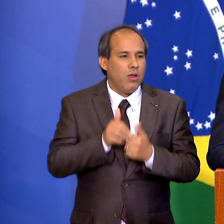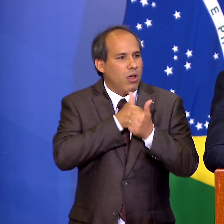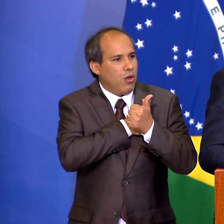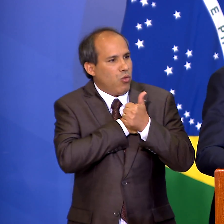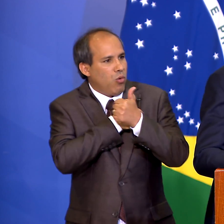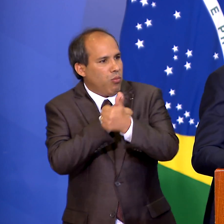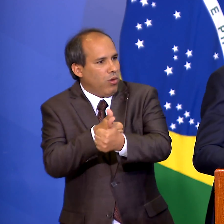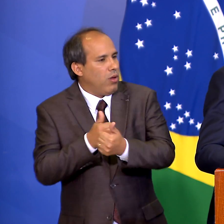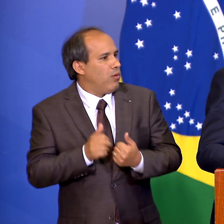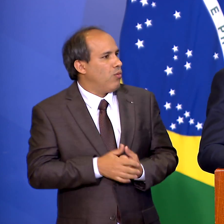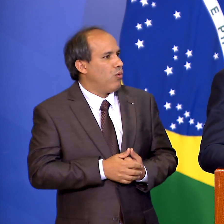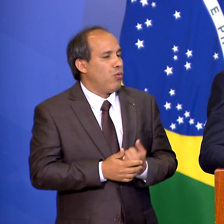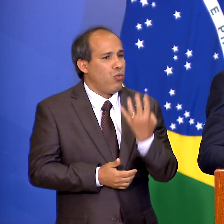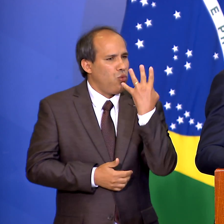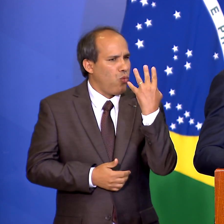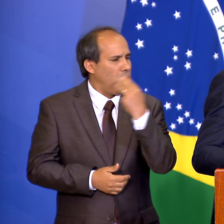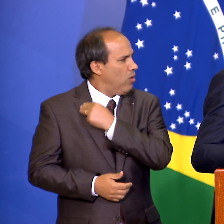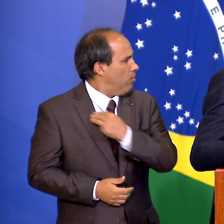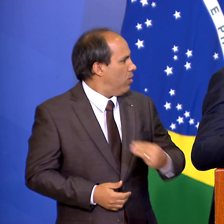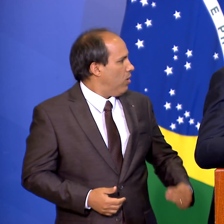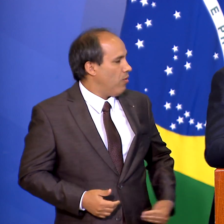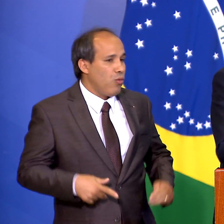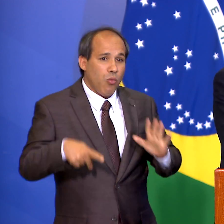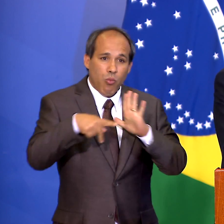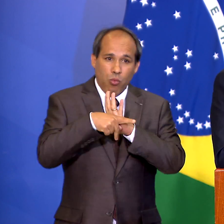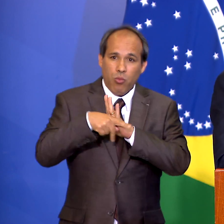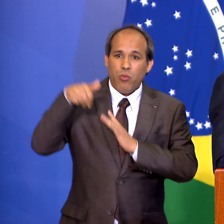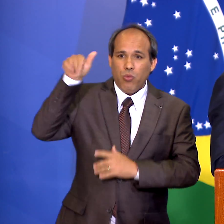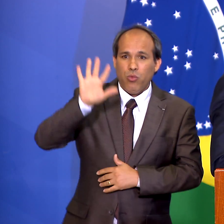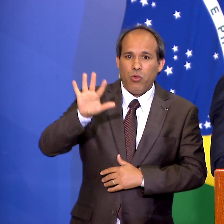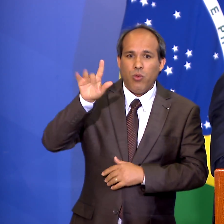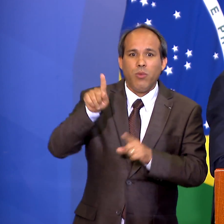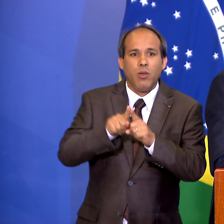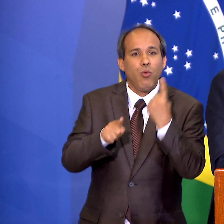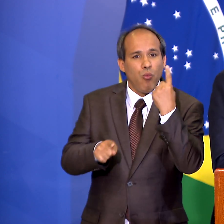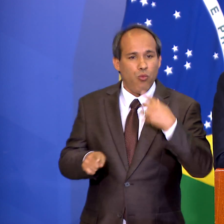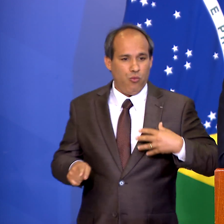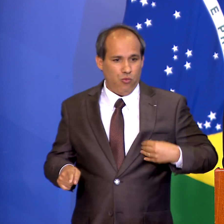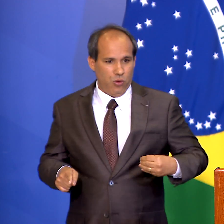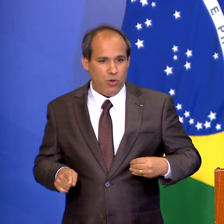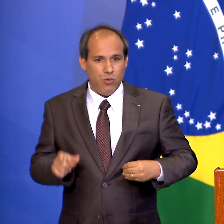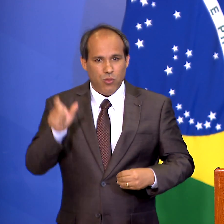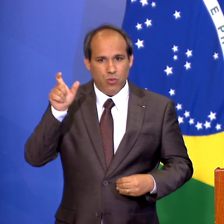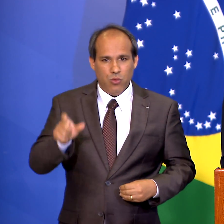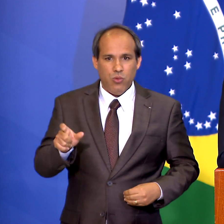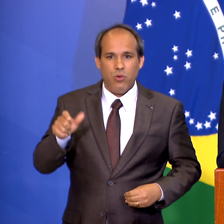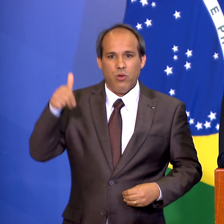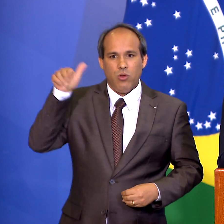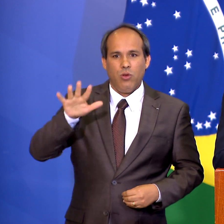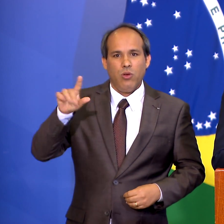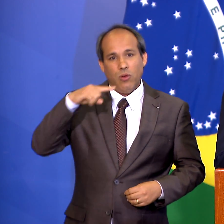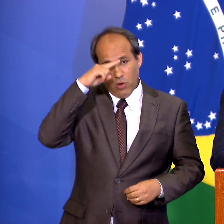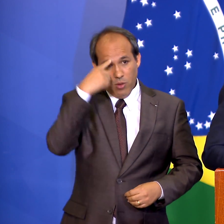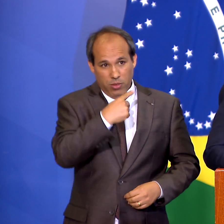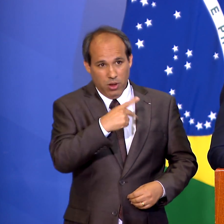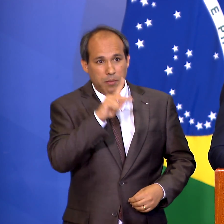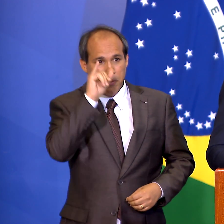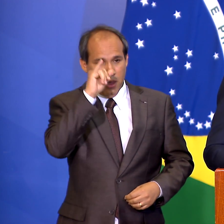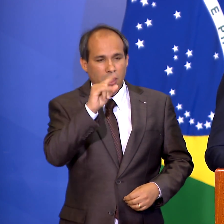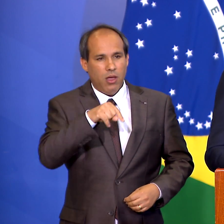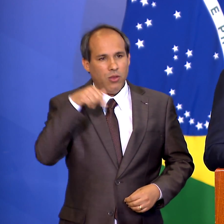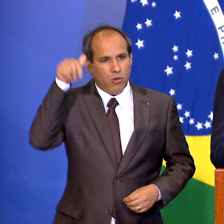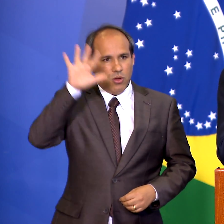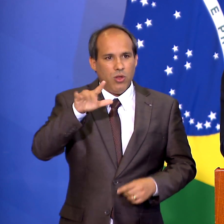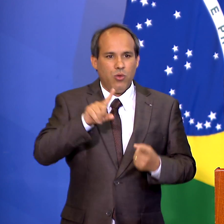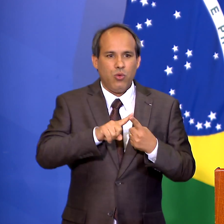acompanhado de 4 ministros nordestinos, né? E um filho de nordestino, que é o Ramos. Estava comigo o João Roma,